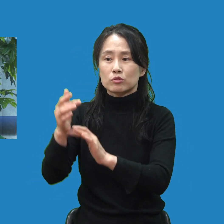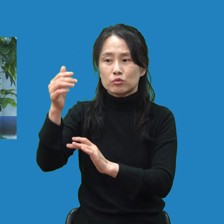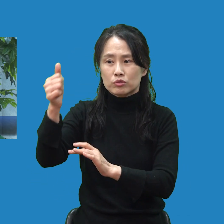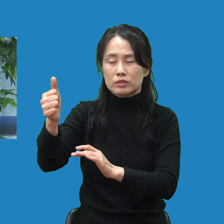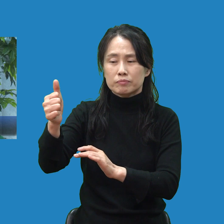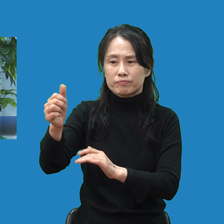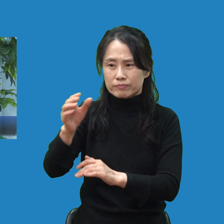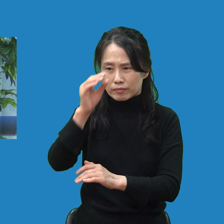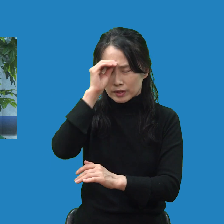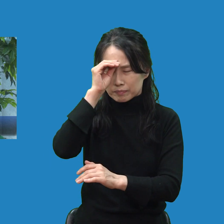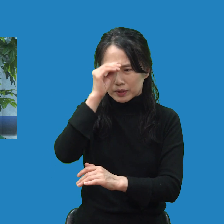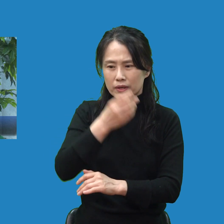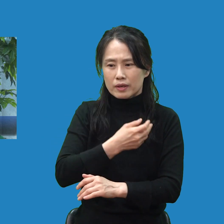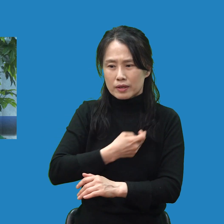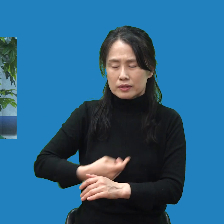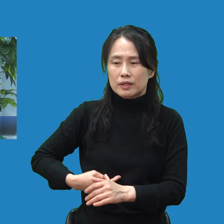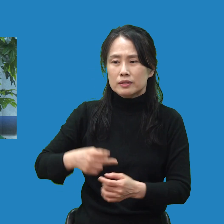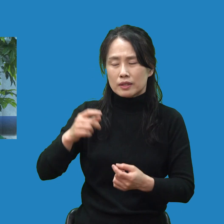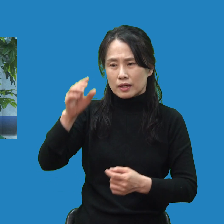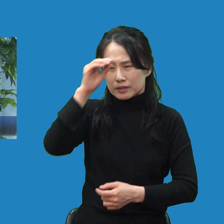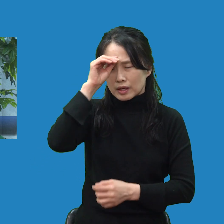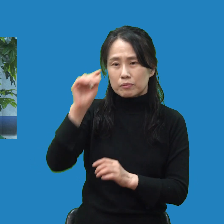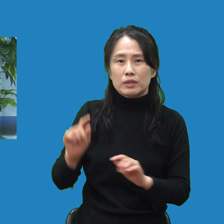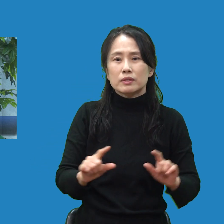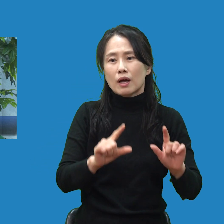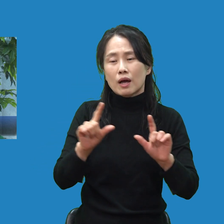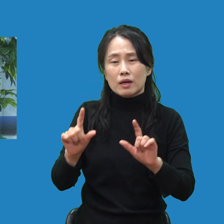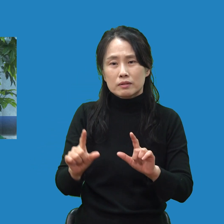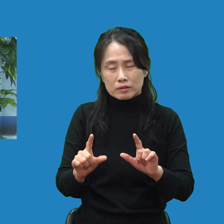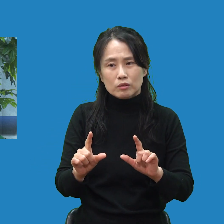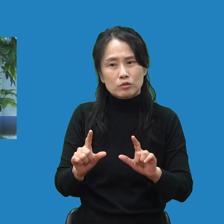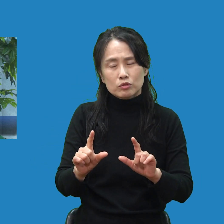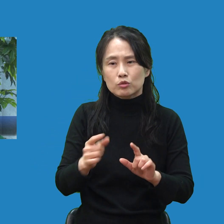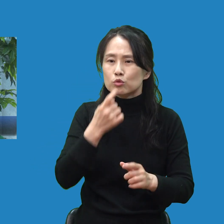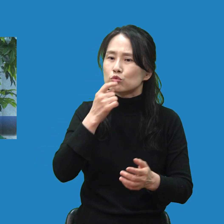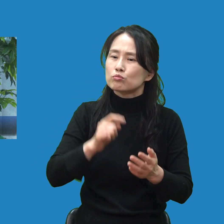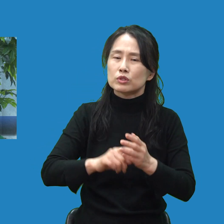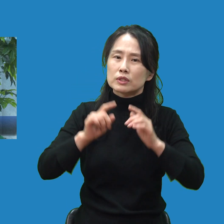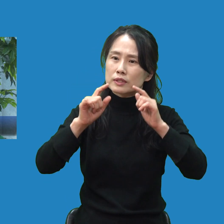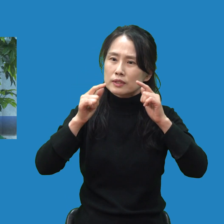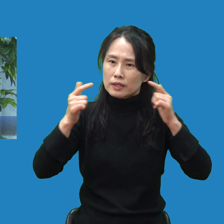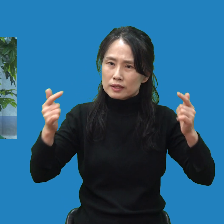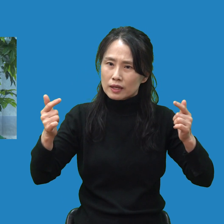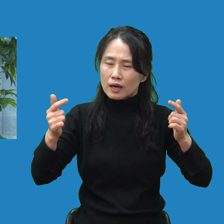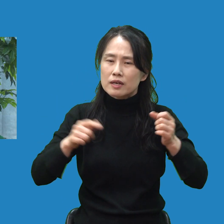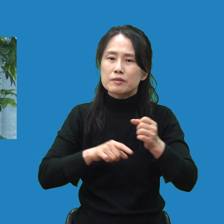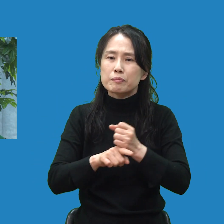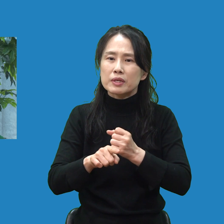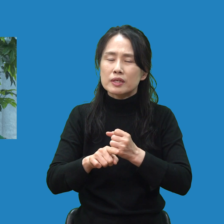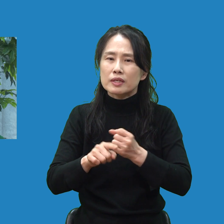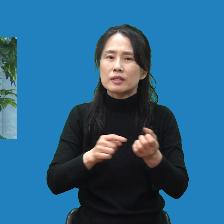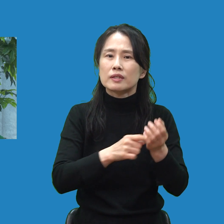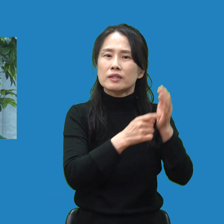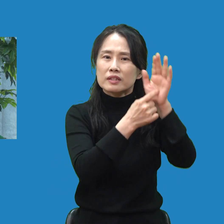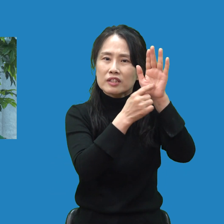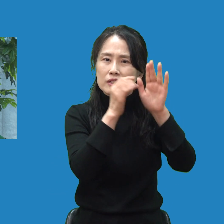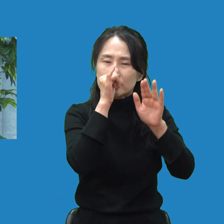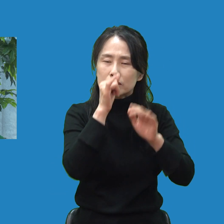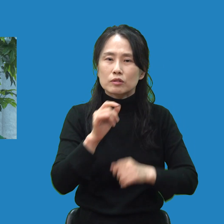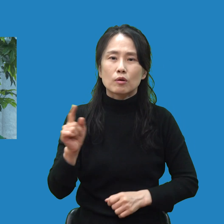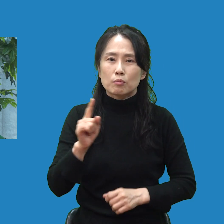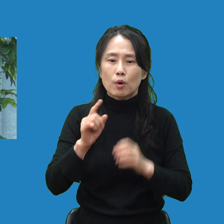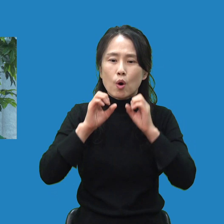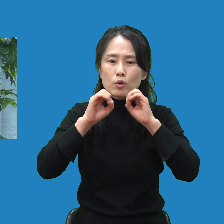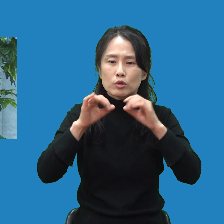일이 아니라는 듯 아주 섬뜩한 사건을 보도하고 있죠. 전도 여행을